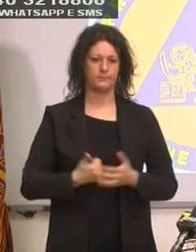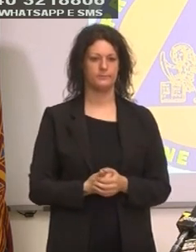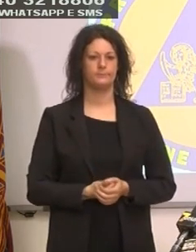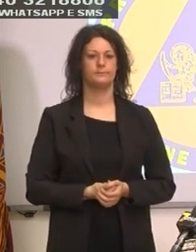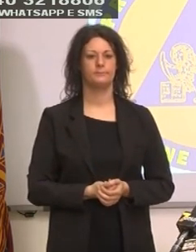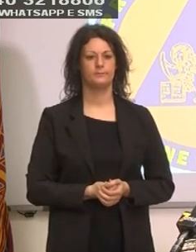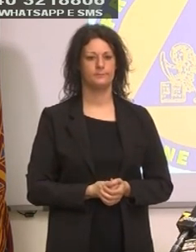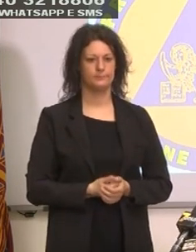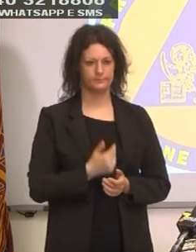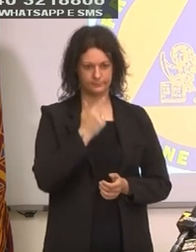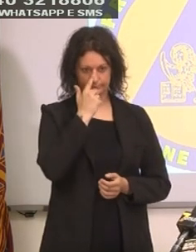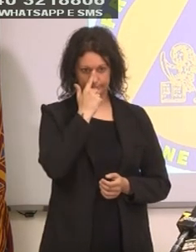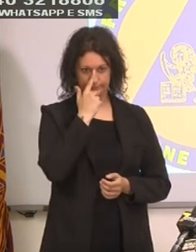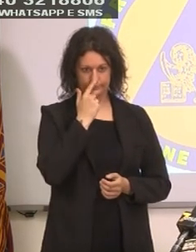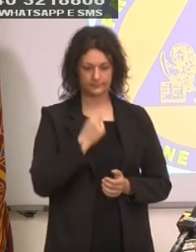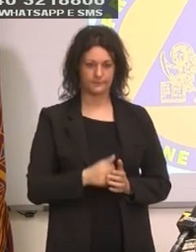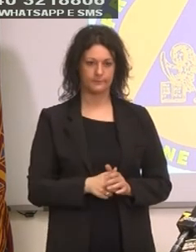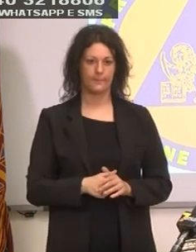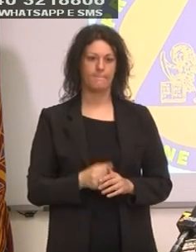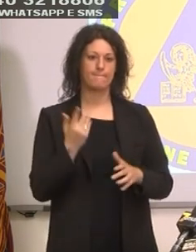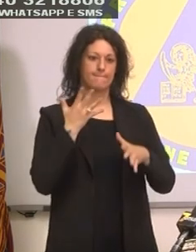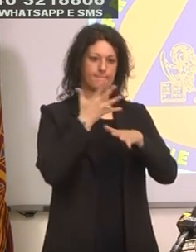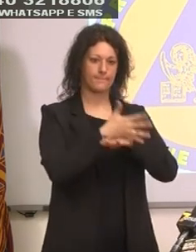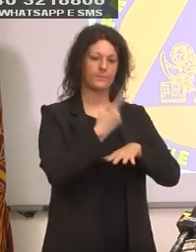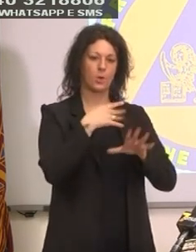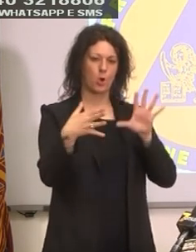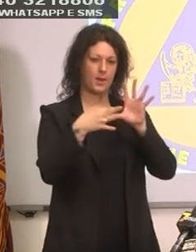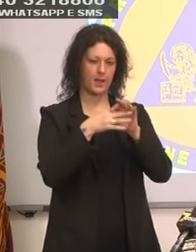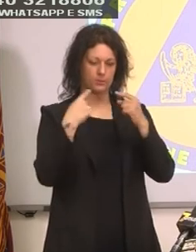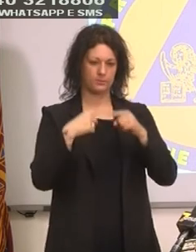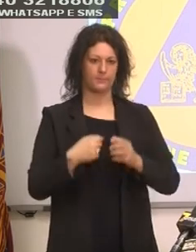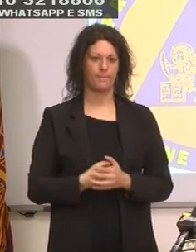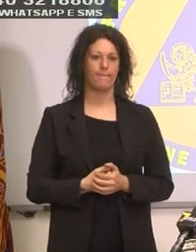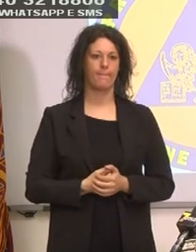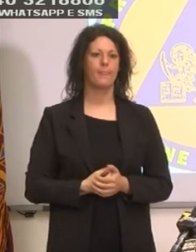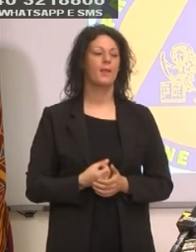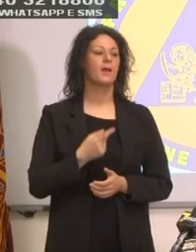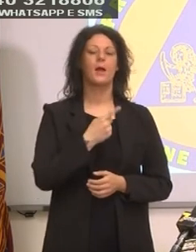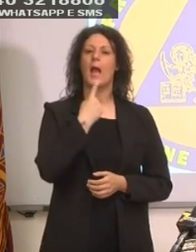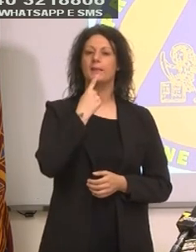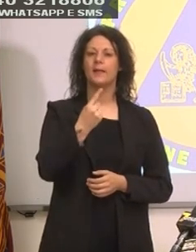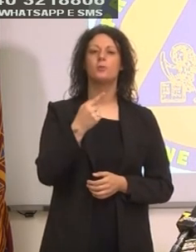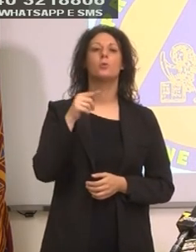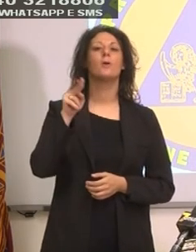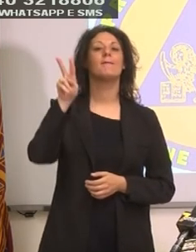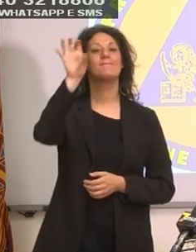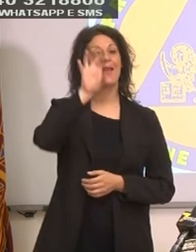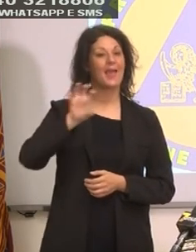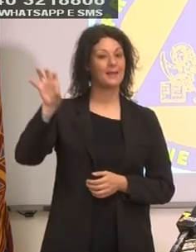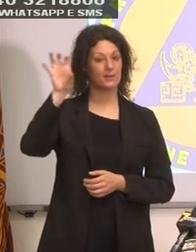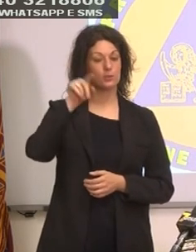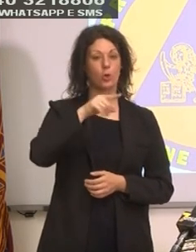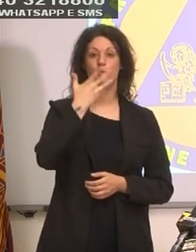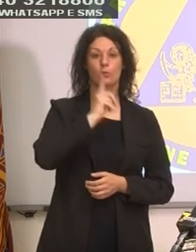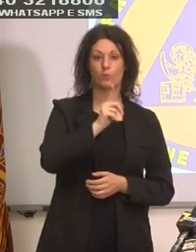Posso intervenire sul tema? Ah, sì, sì. Prego. Quando lei dice chi non rispetta i veneti con me ha ben poco da fare, riferendosi al